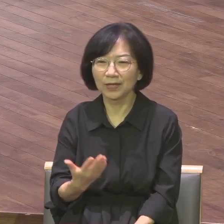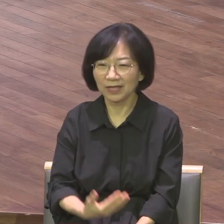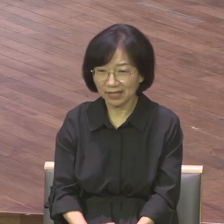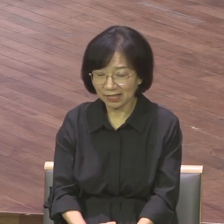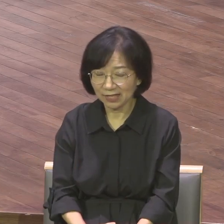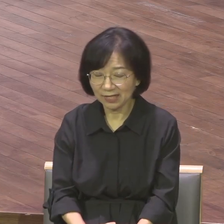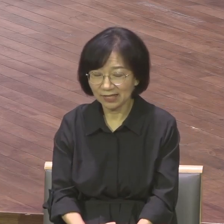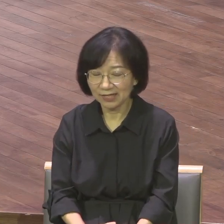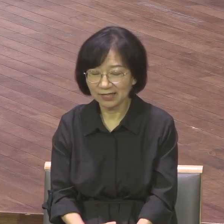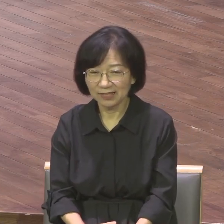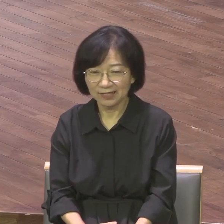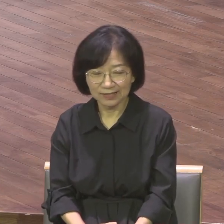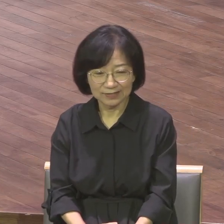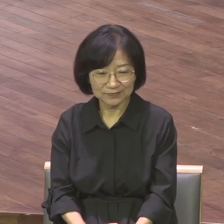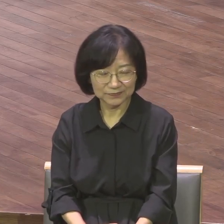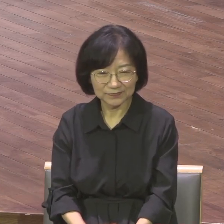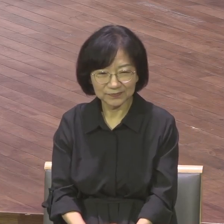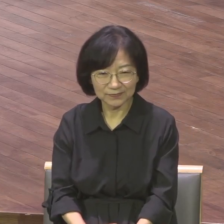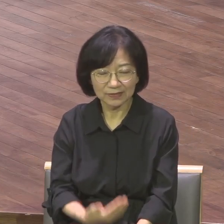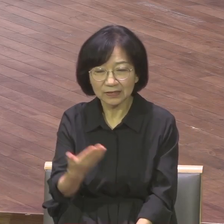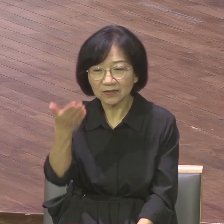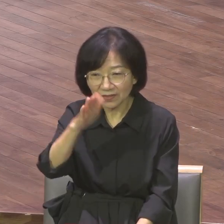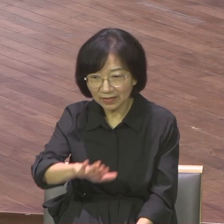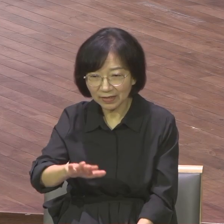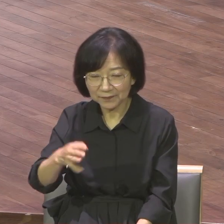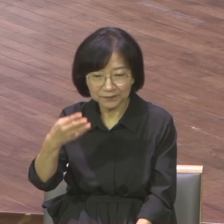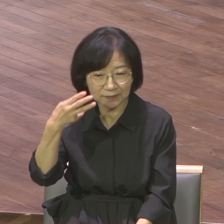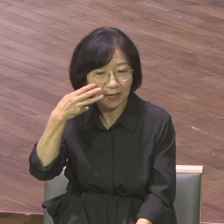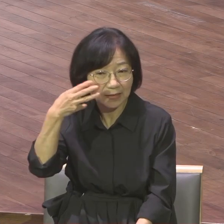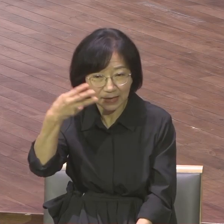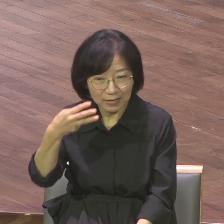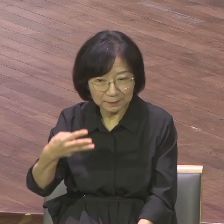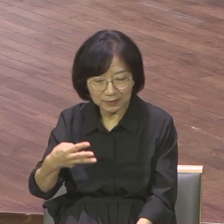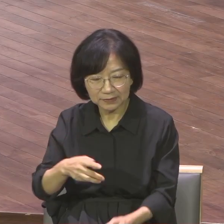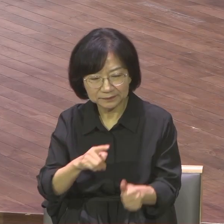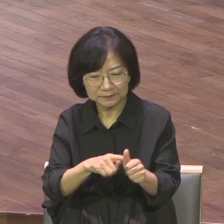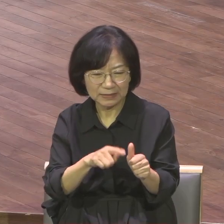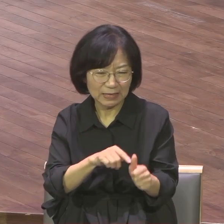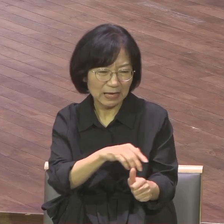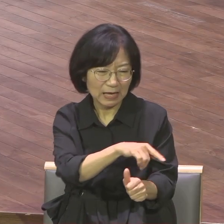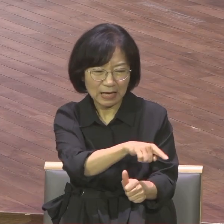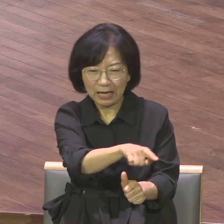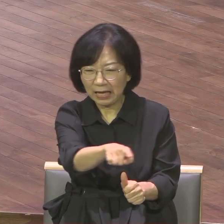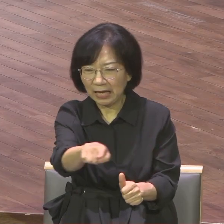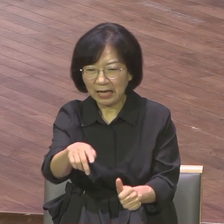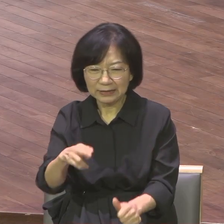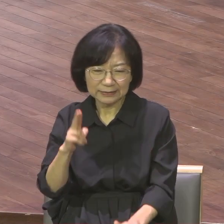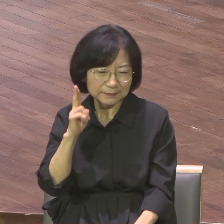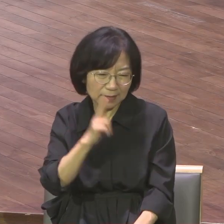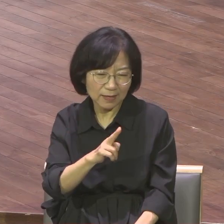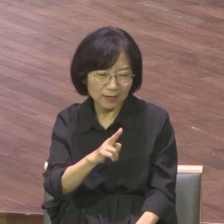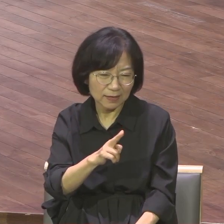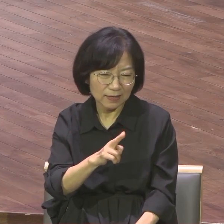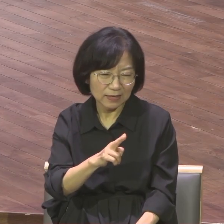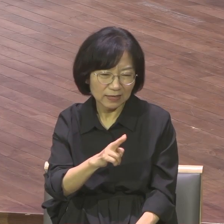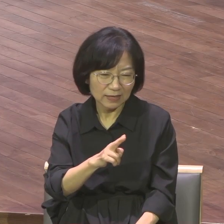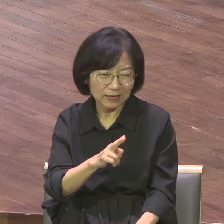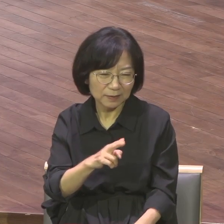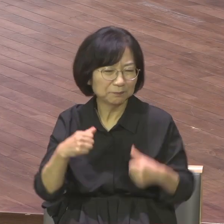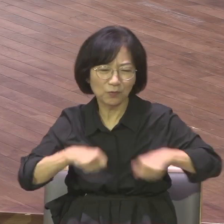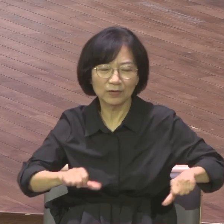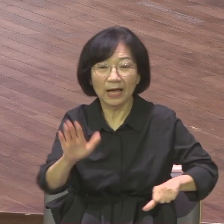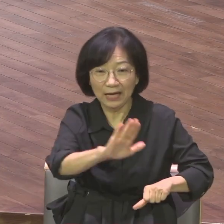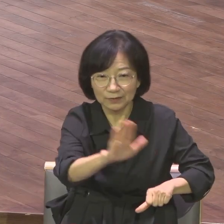낙심되지요. 그런데 에레미야는 이 암담한 현실 속에 머물러 있지 아니하고 이 에레미야는 하나님 앞에 모든